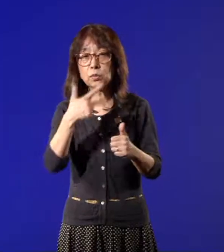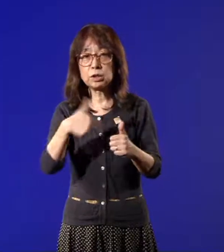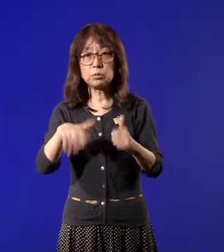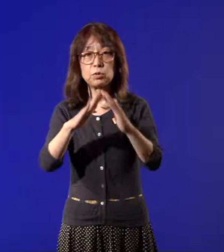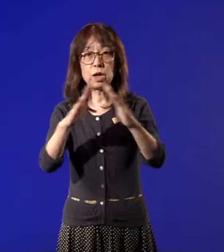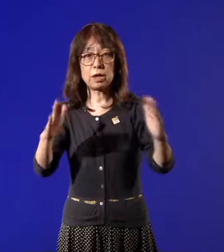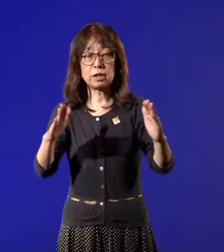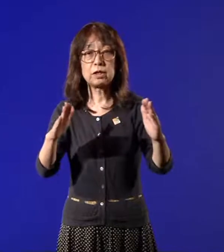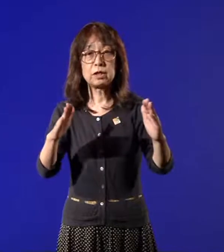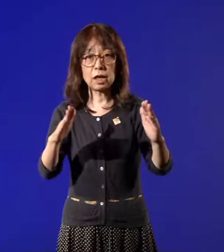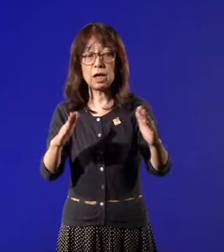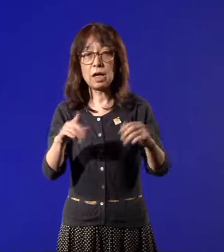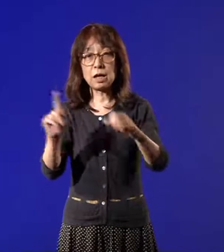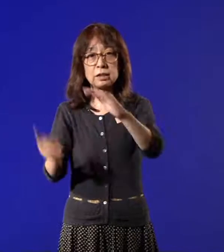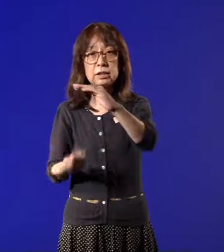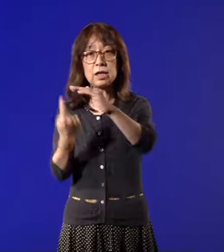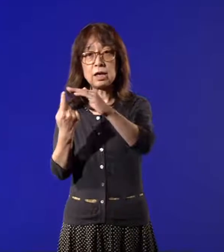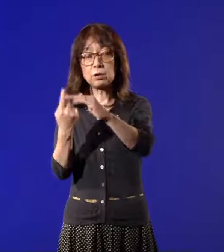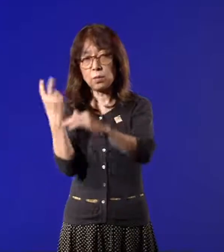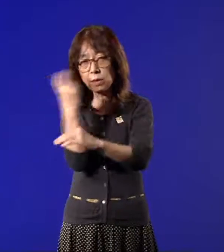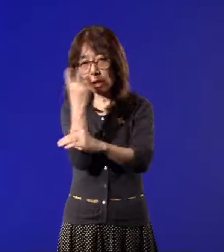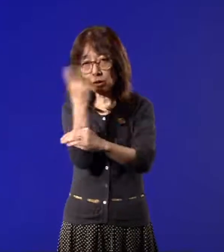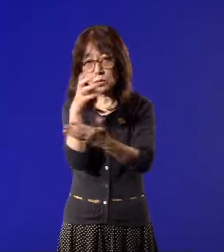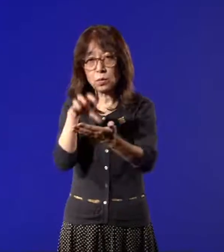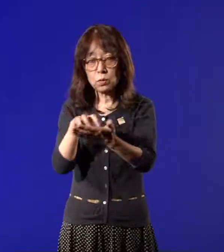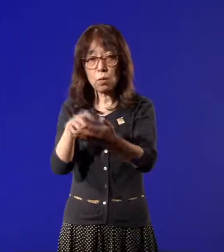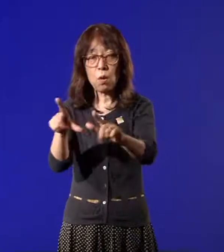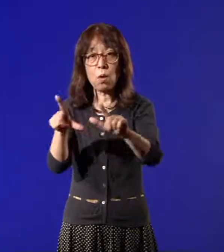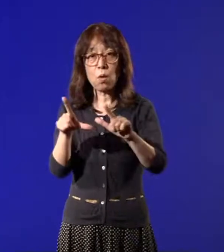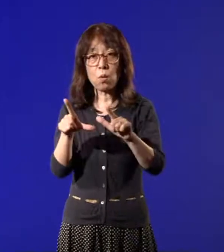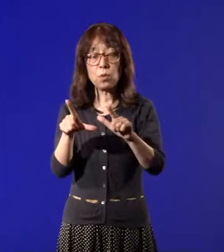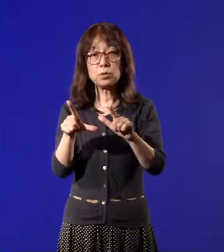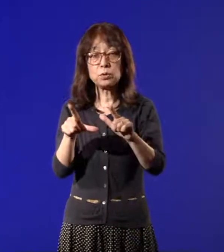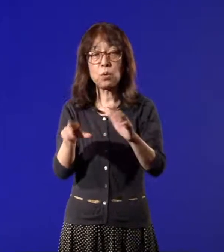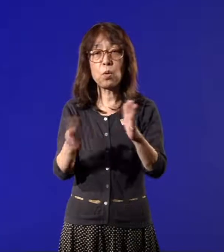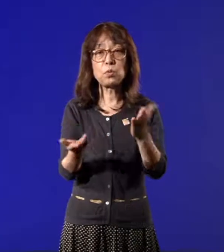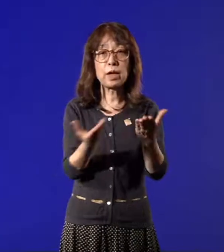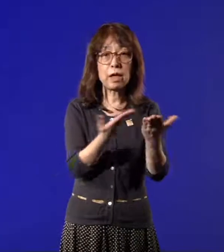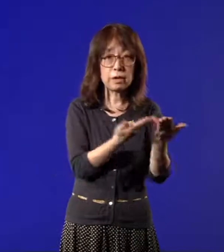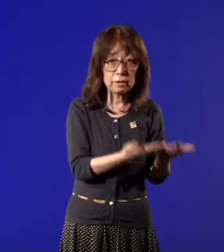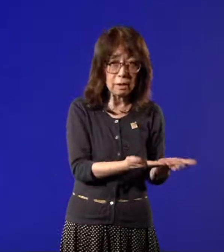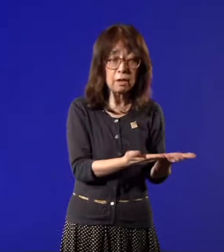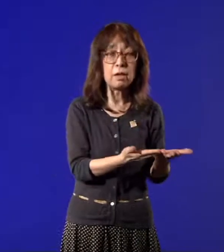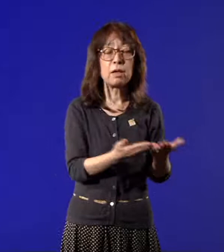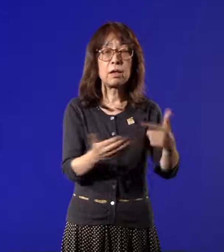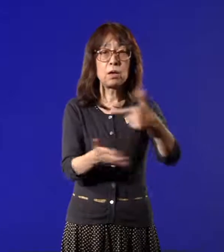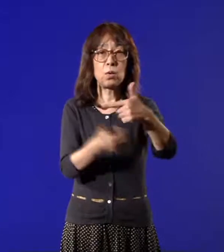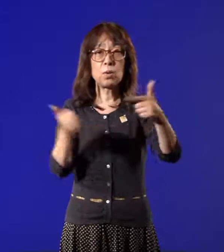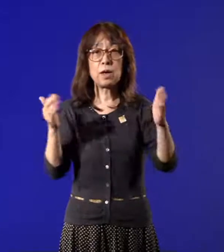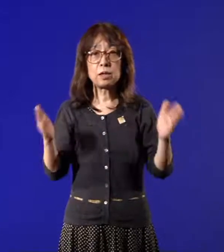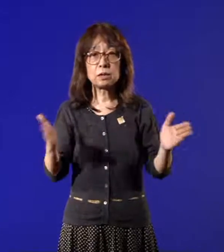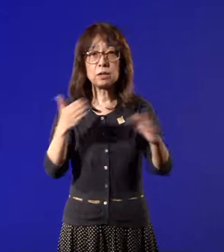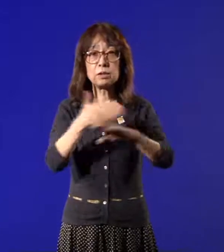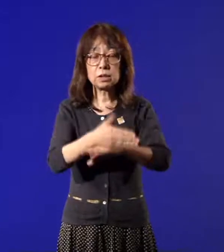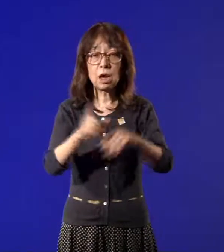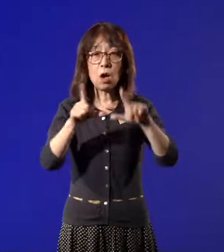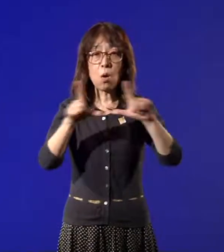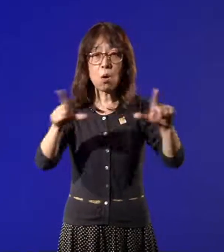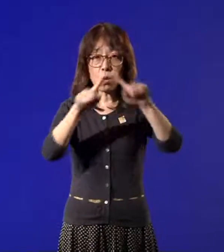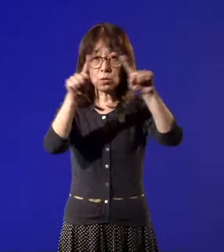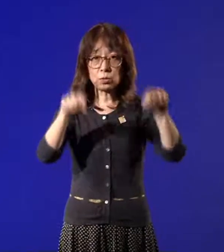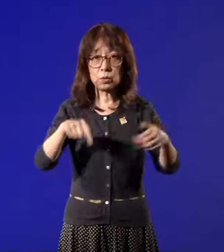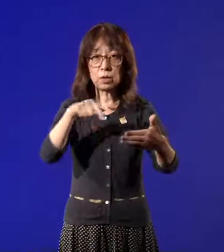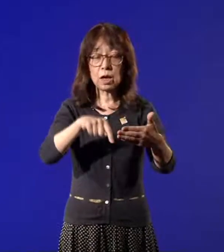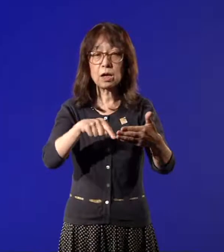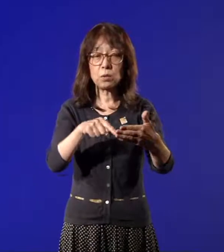した事件の検証報告書を受けて、まあ、半年経ちましてその報告書の中で指摘され